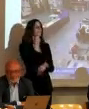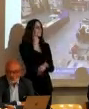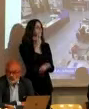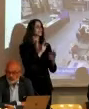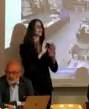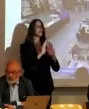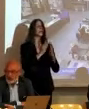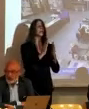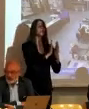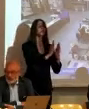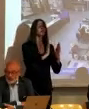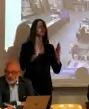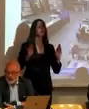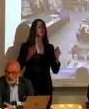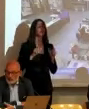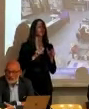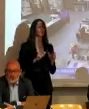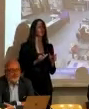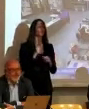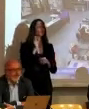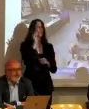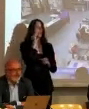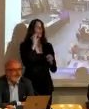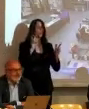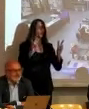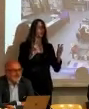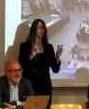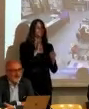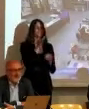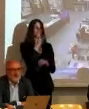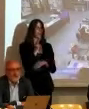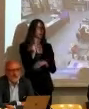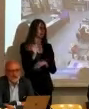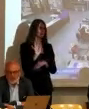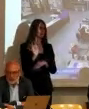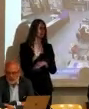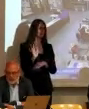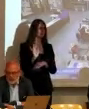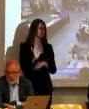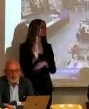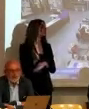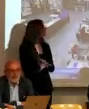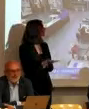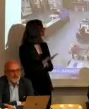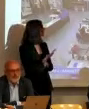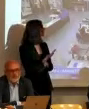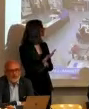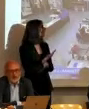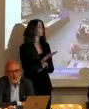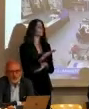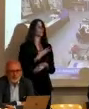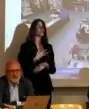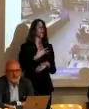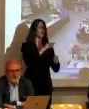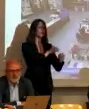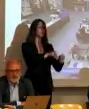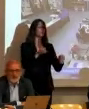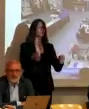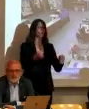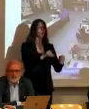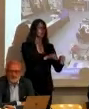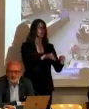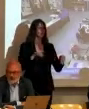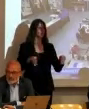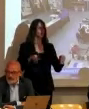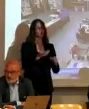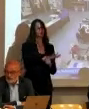area umanistica che è particolarmente bella, scaffale aperto con molte postazioni, ci sono anche molte postazioni esterne